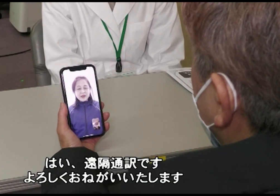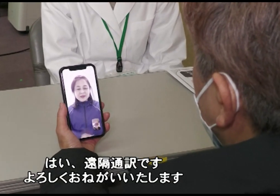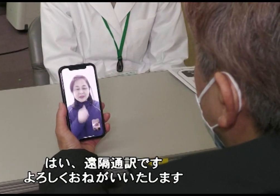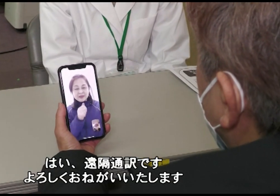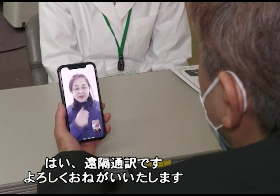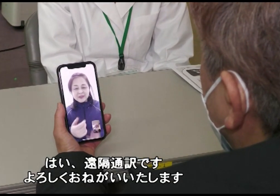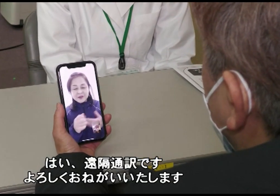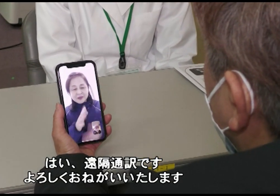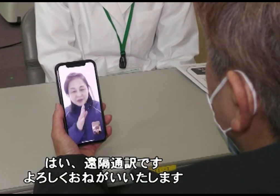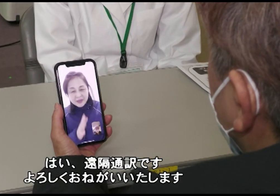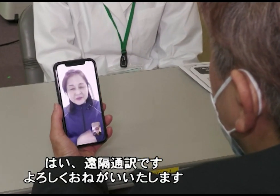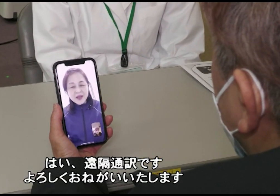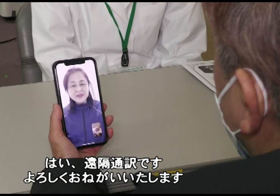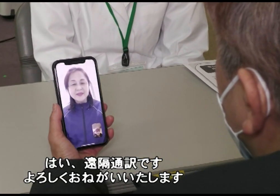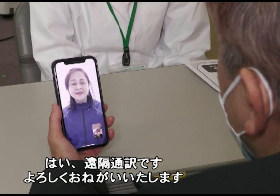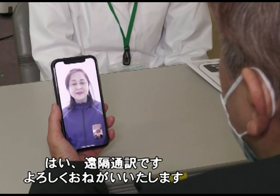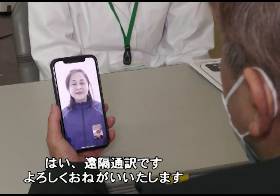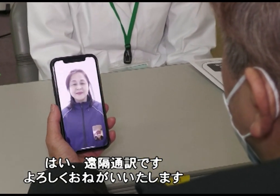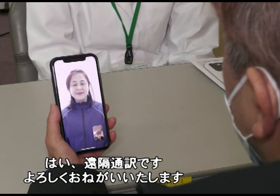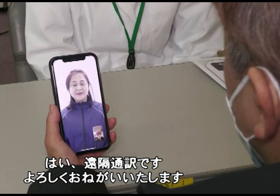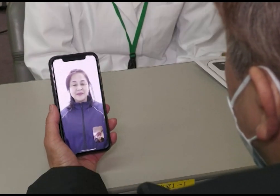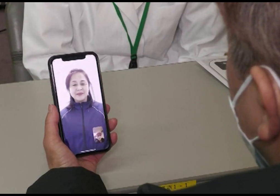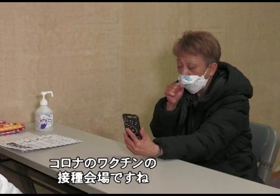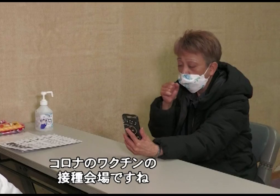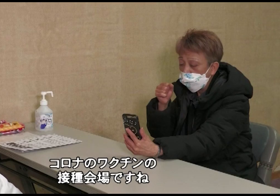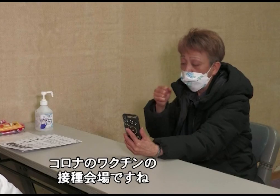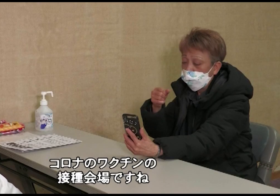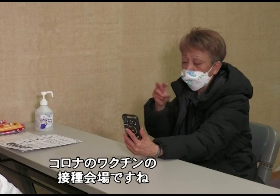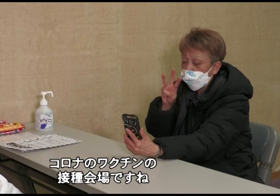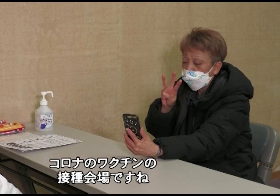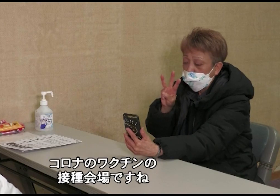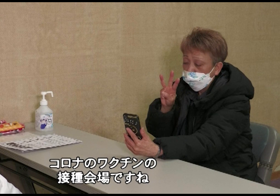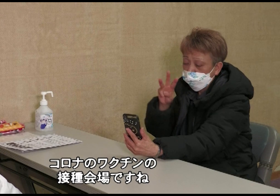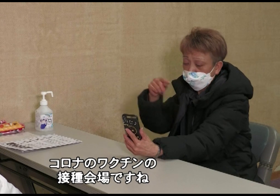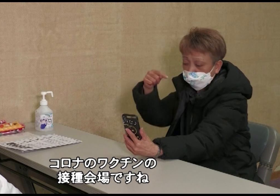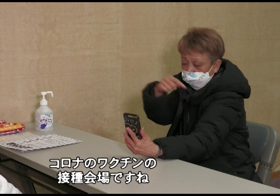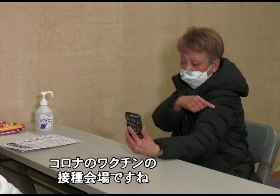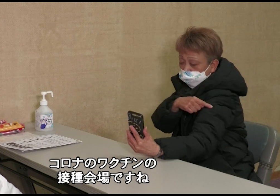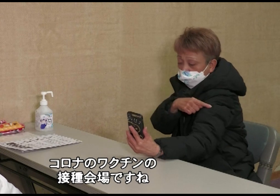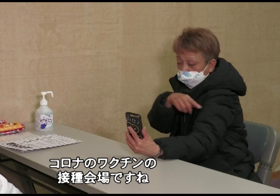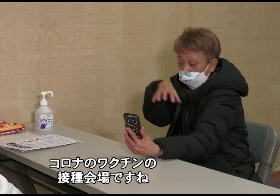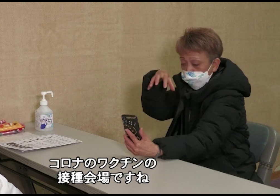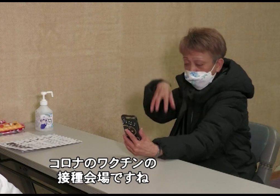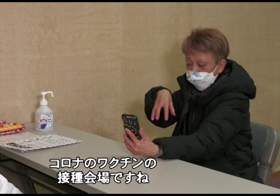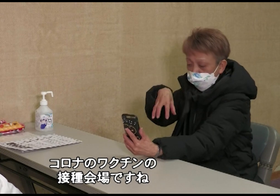はい、遠隔通訳です。よろしくお願いします。コロナの